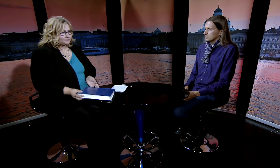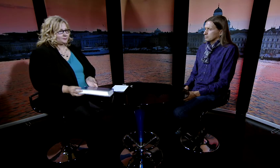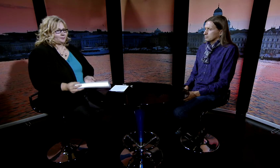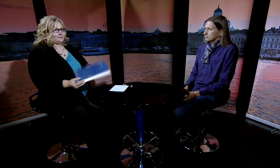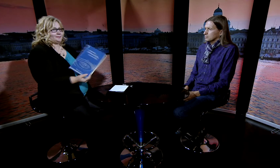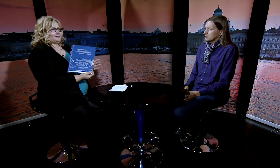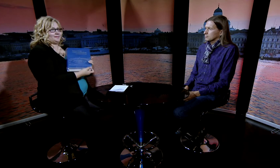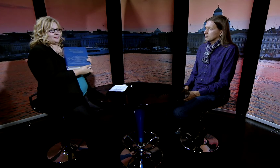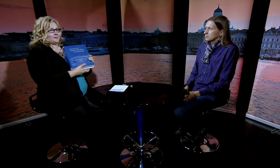Tässä on tämä kirja.